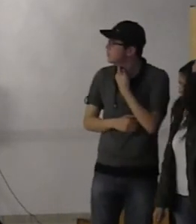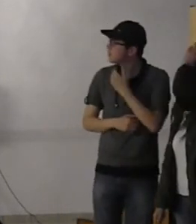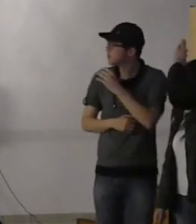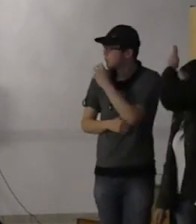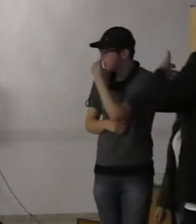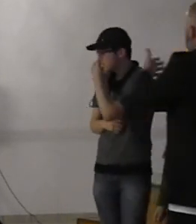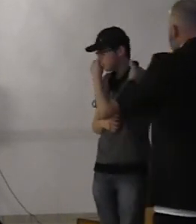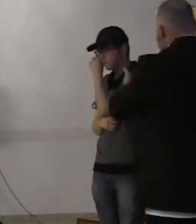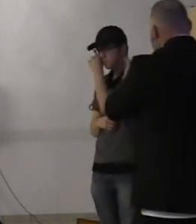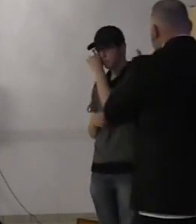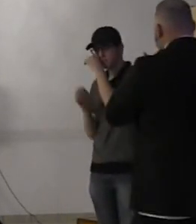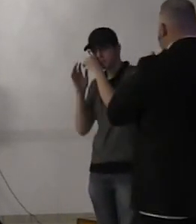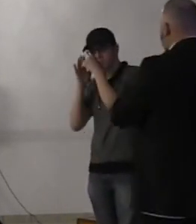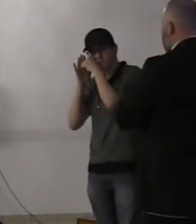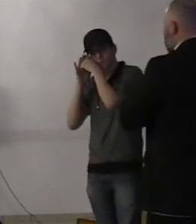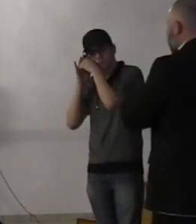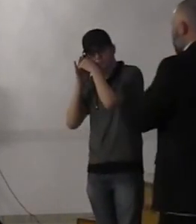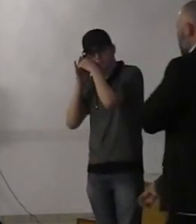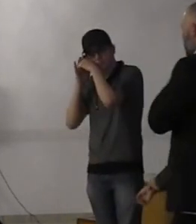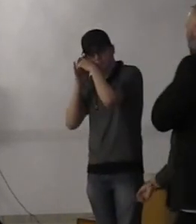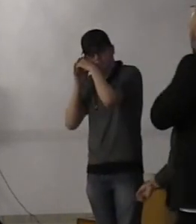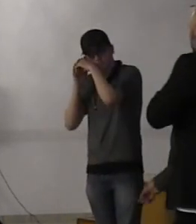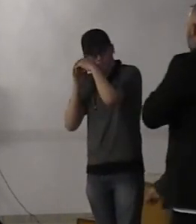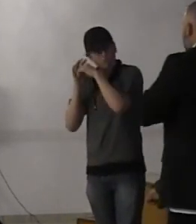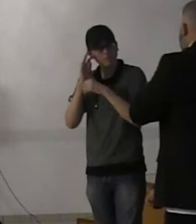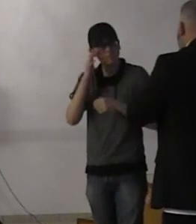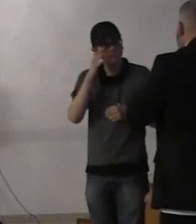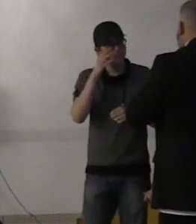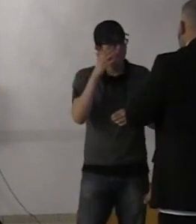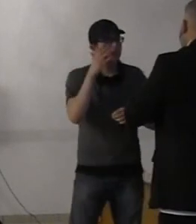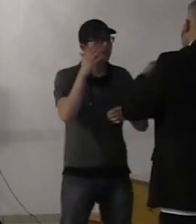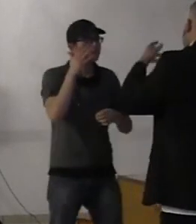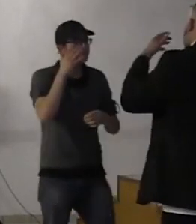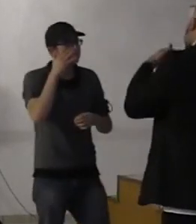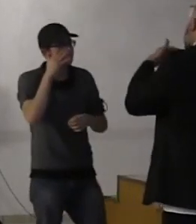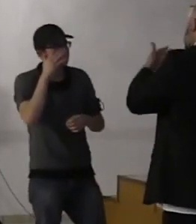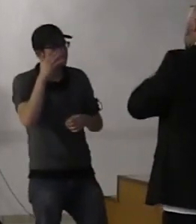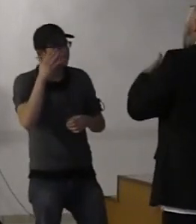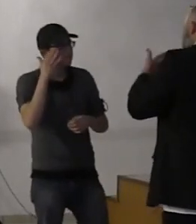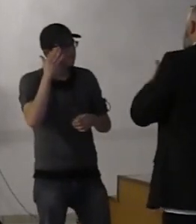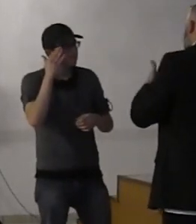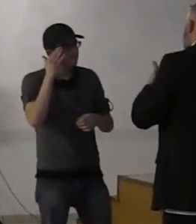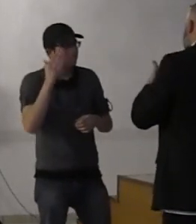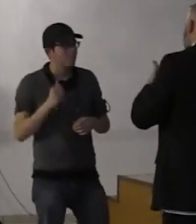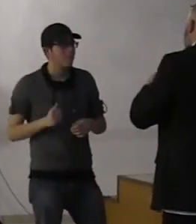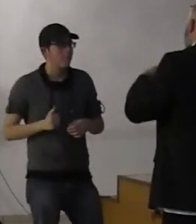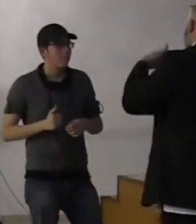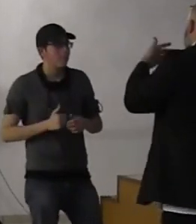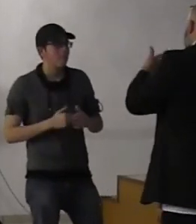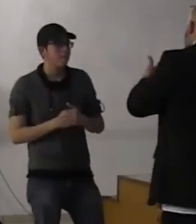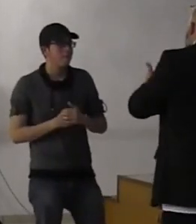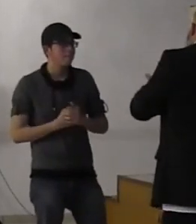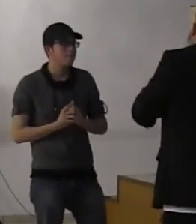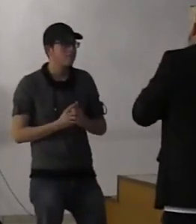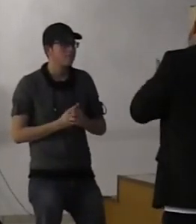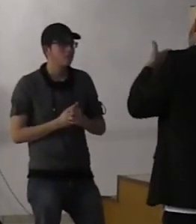Das heißt, wenn die Schwester übersetzt, so bitte, Bruder, übersetzt du und sie sagt das eben für sich selber